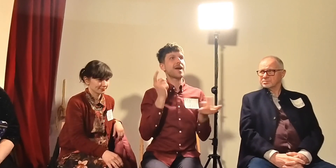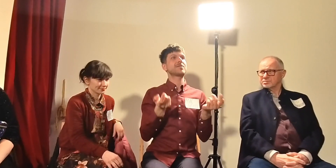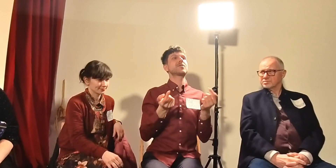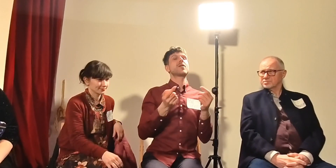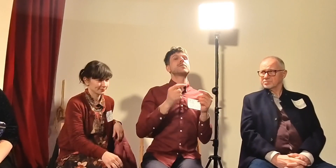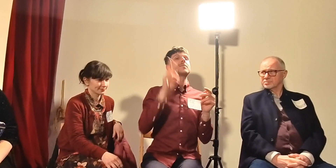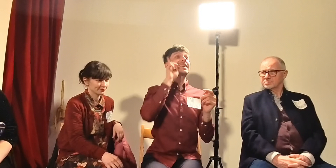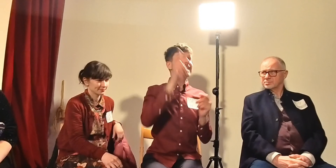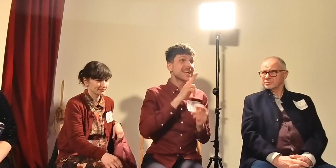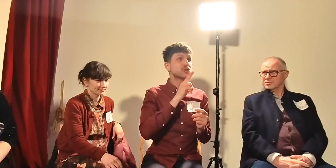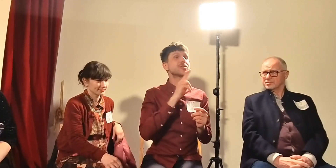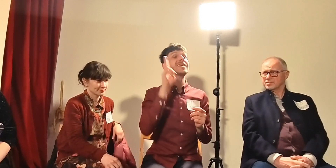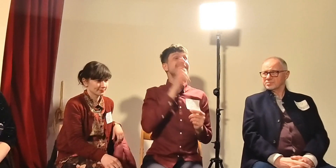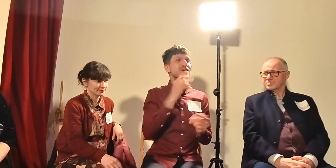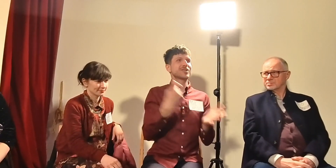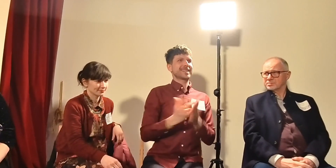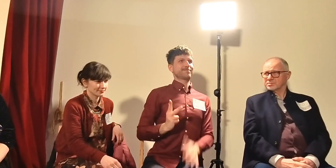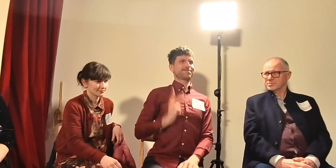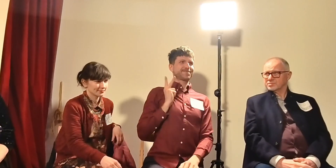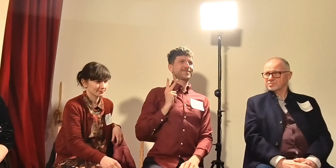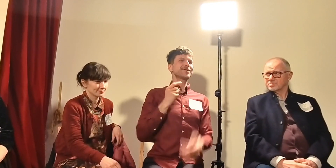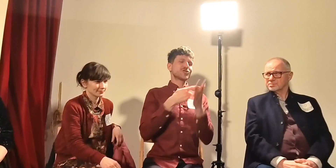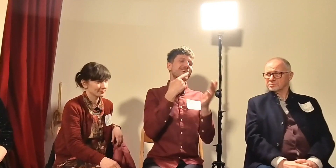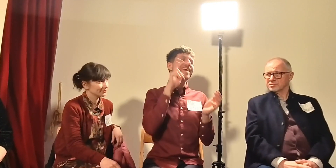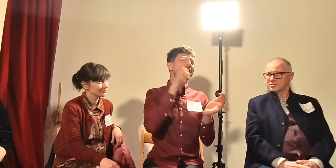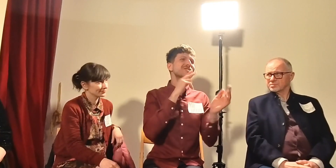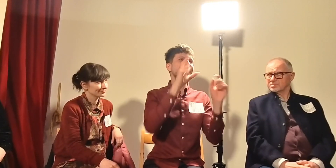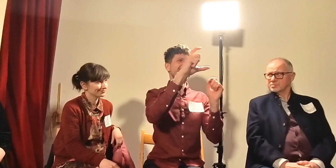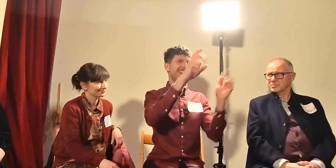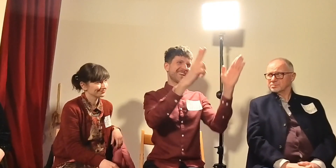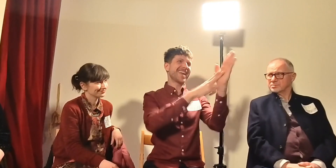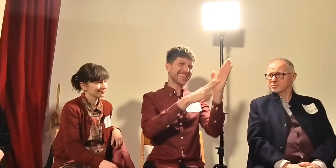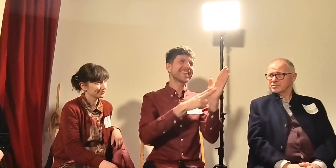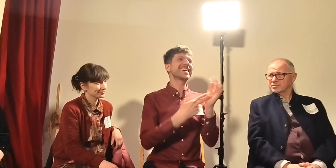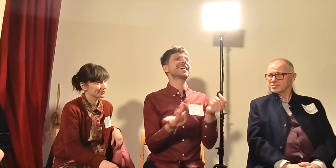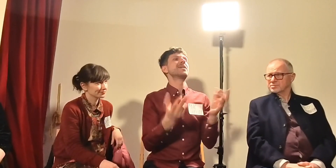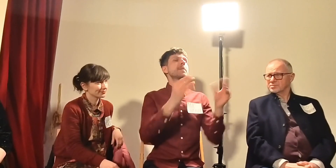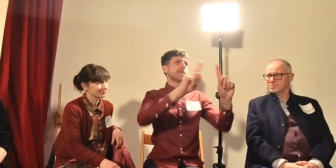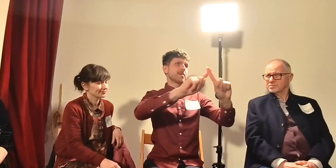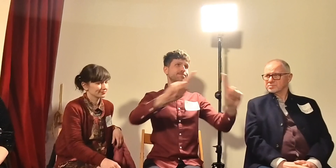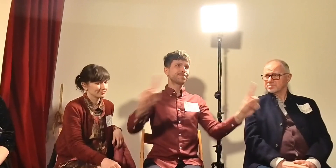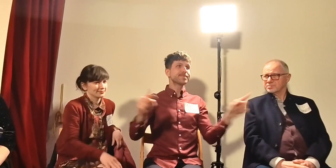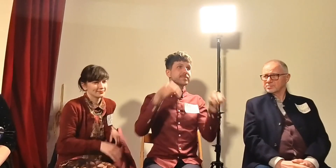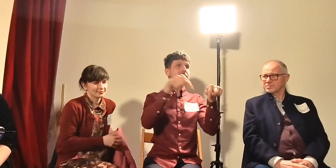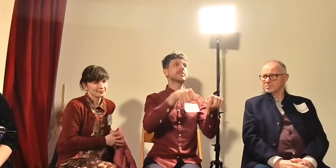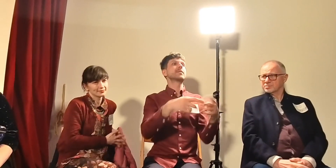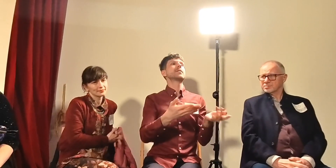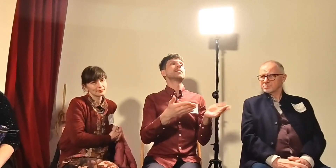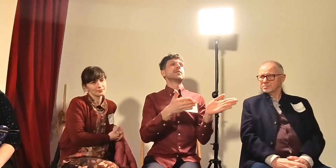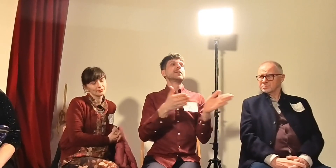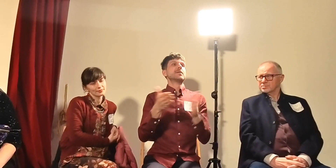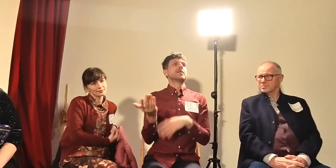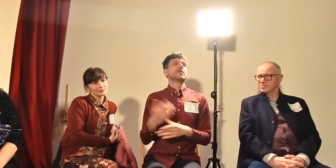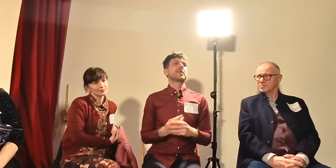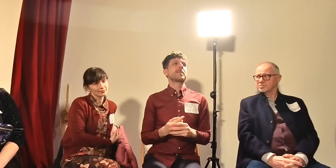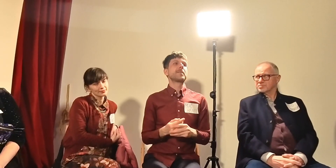identitu. Jako neslyšící může být člověk, který neslyší, který používá český znakový jazyk, tomu se většinou říká neslyšící s velkým